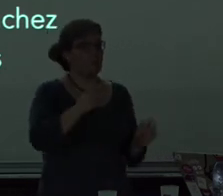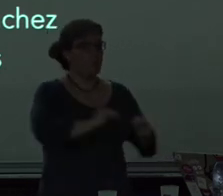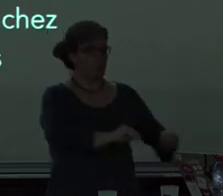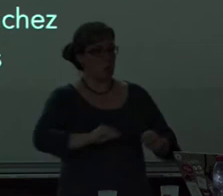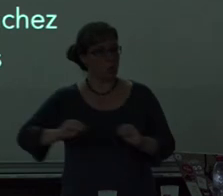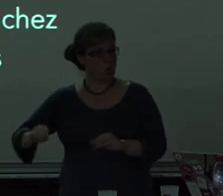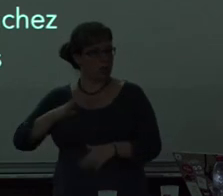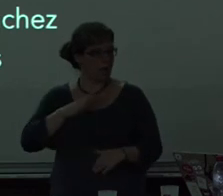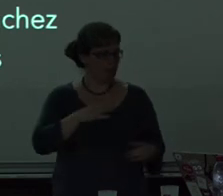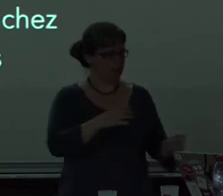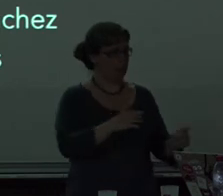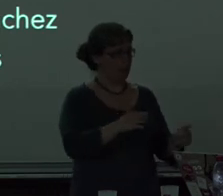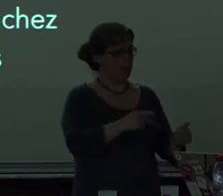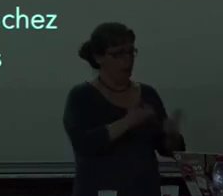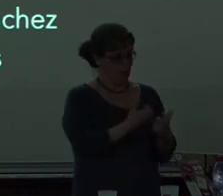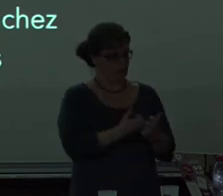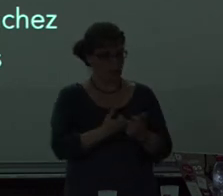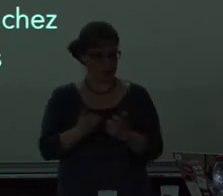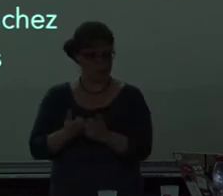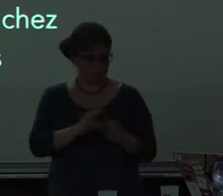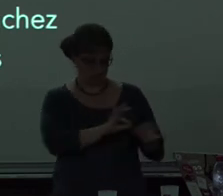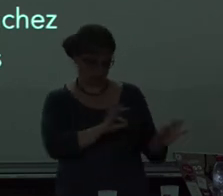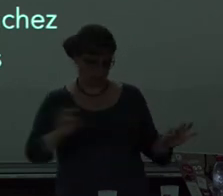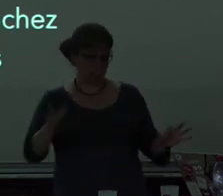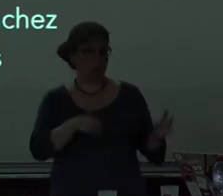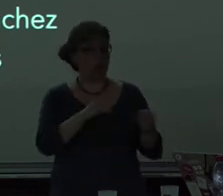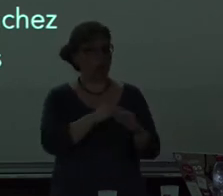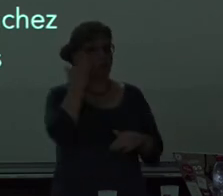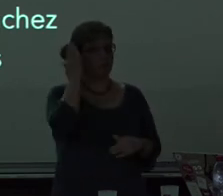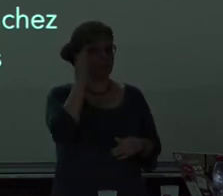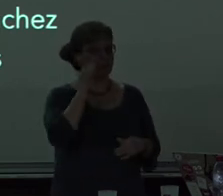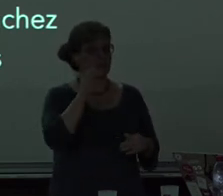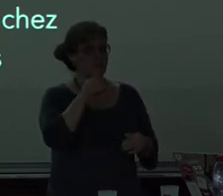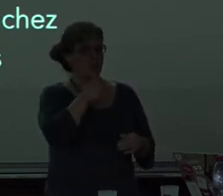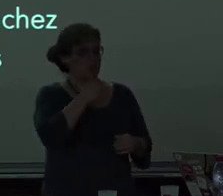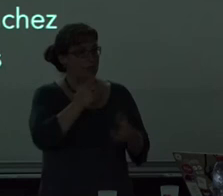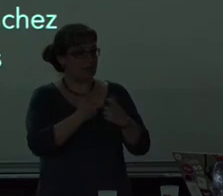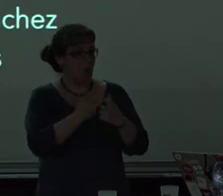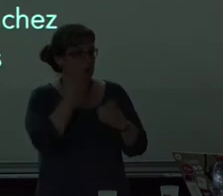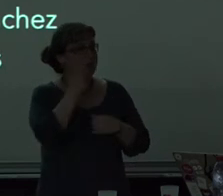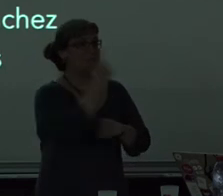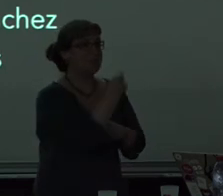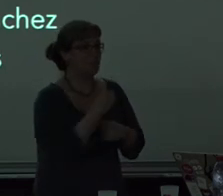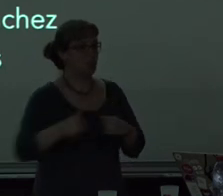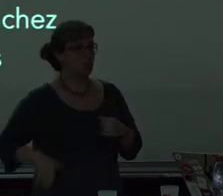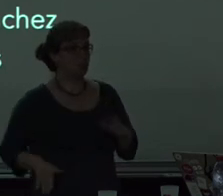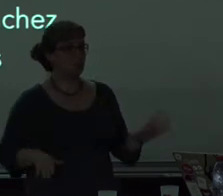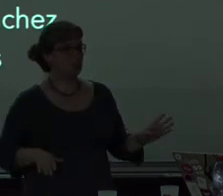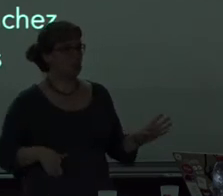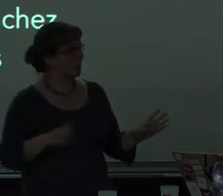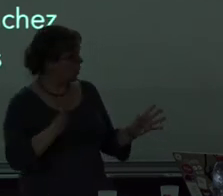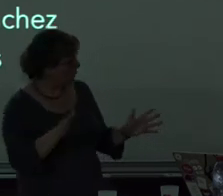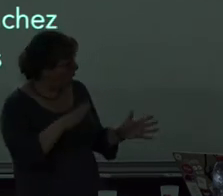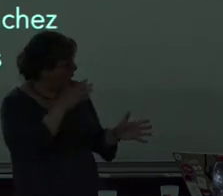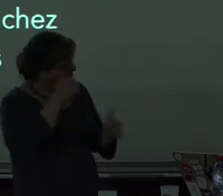cours, que je fais du début à la fin, et en plus j'ai des mini-exemples en cas de question. Comment tu les trouves, ces mini-exemples, pour ne pas dérouter justement le